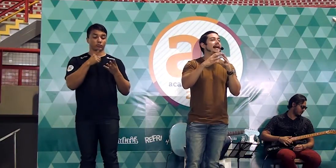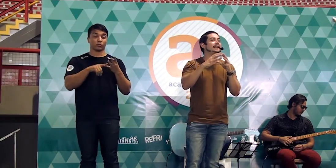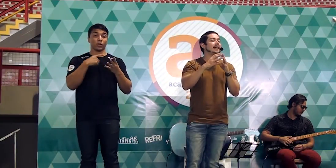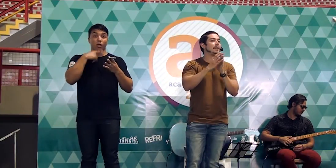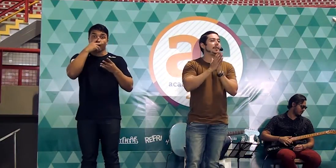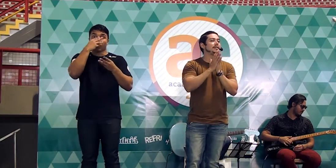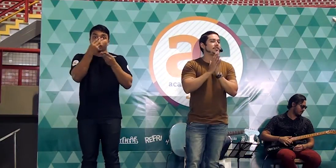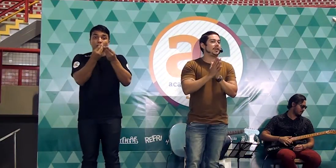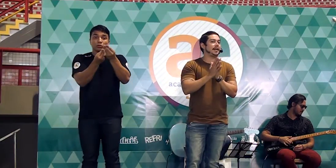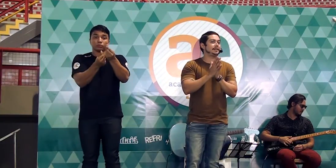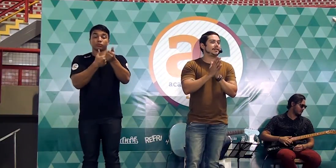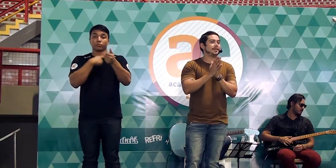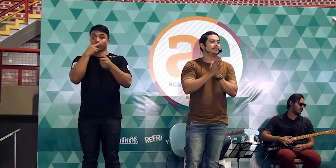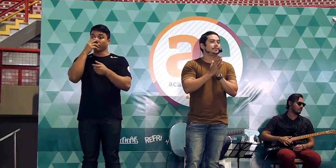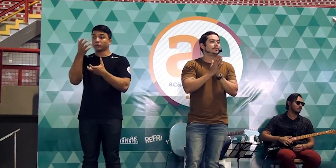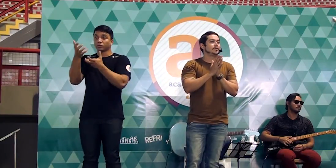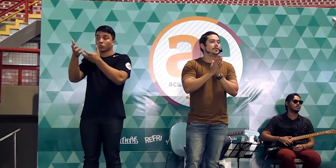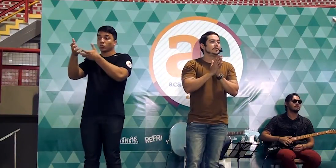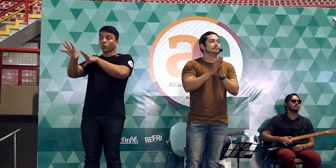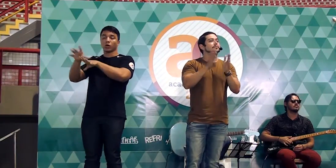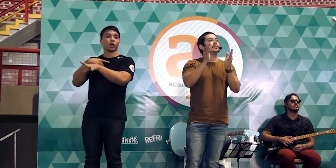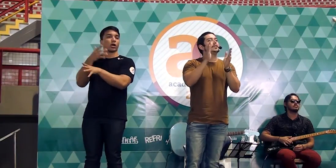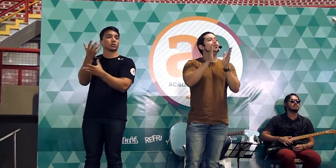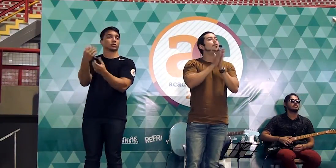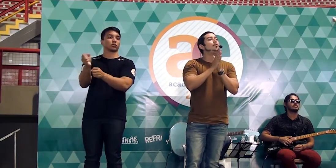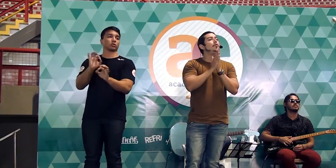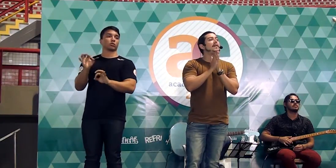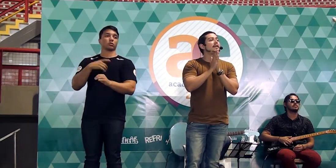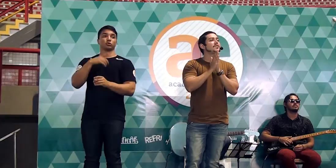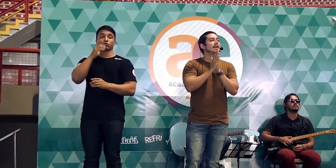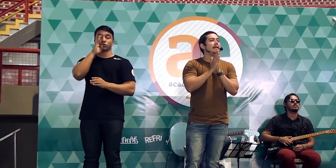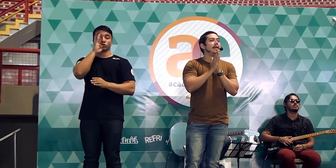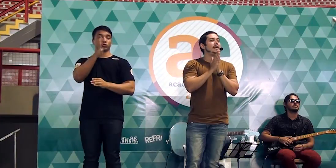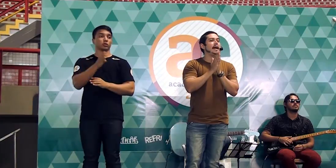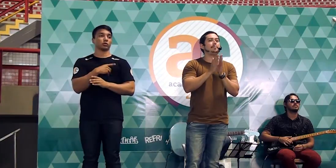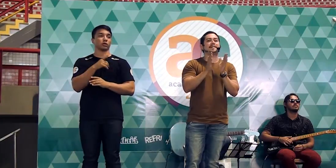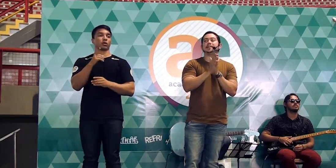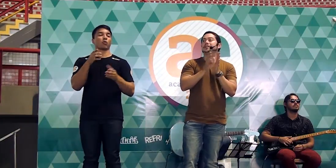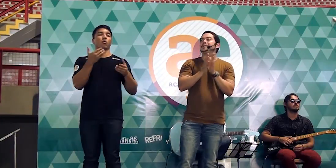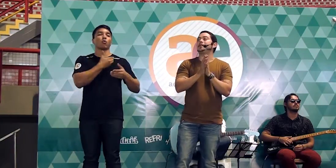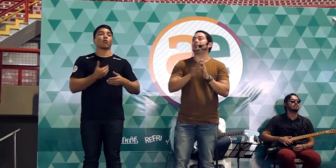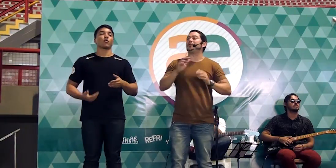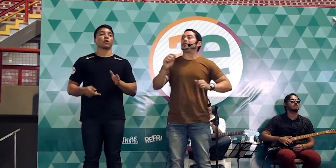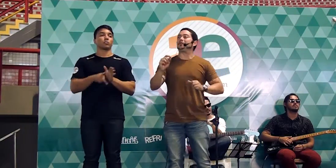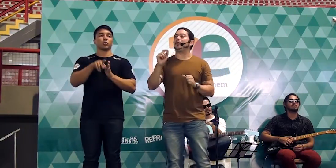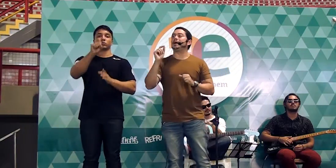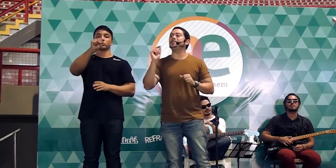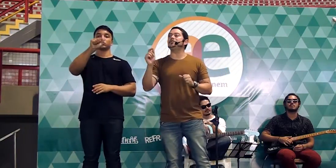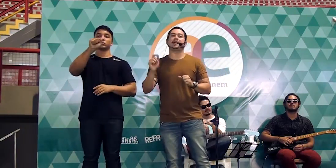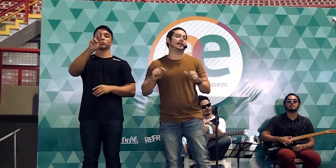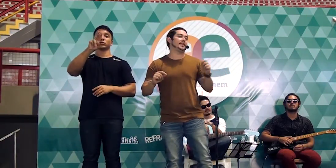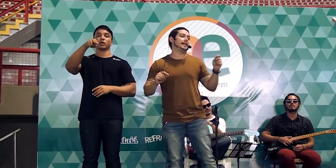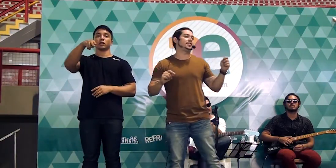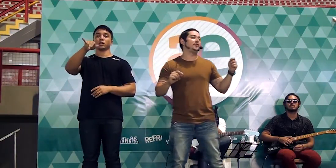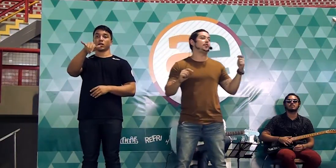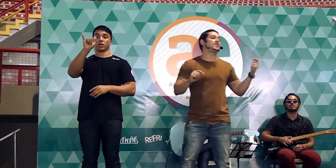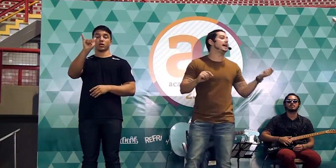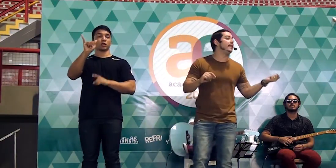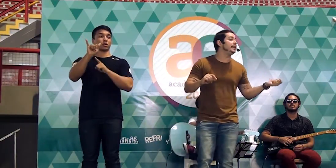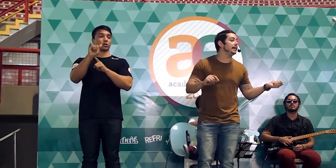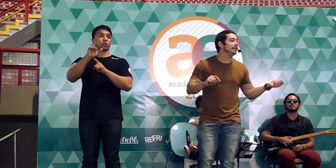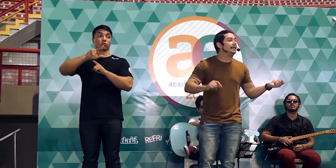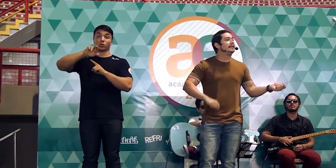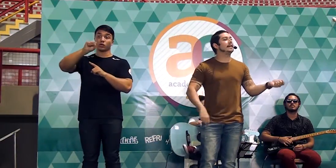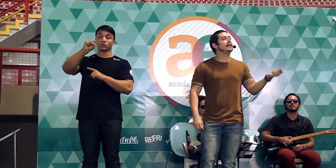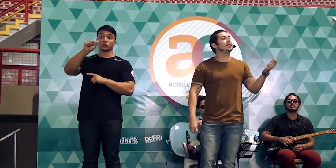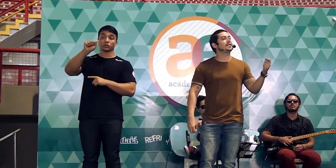foi negada na campanha das diretas, o governo Sarney, apesar de ter sido aprovado de forma indireta, na verdade não foi o